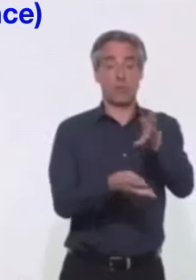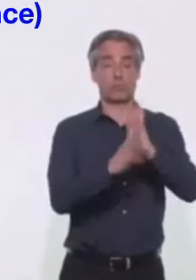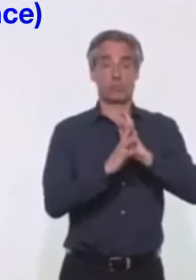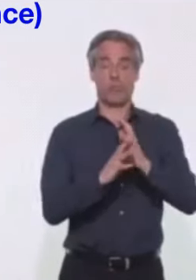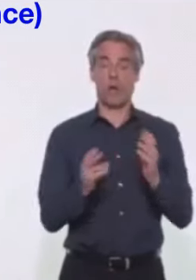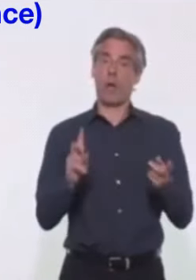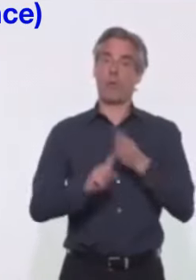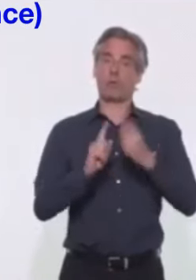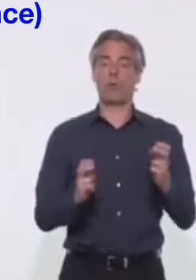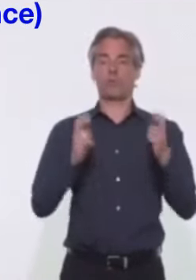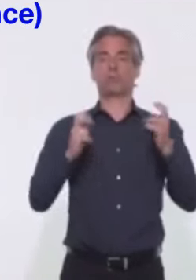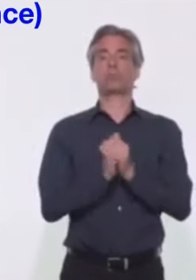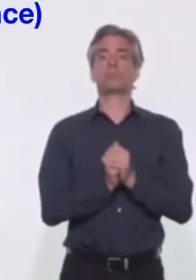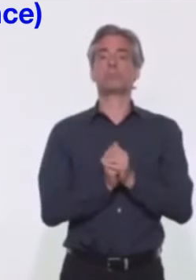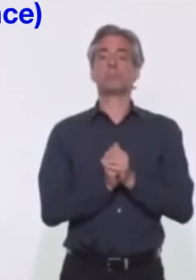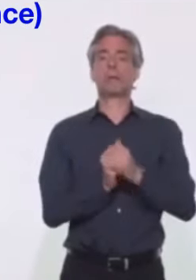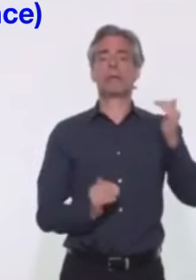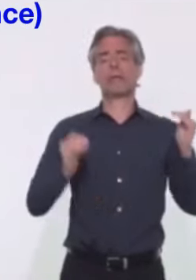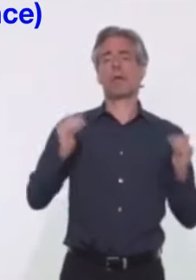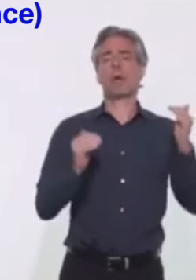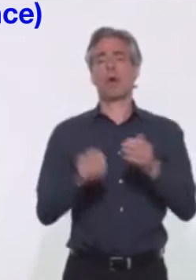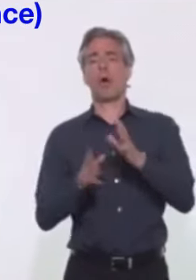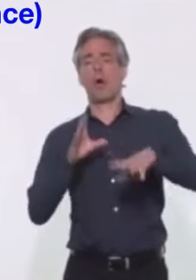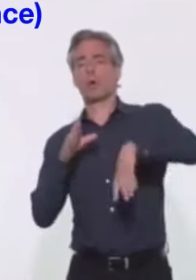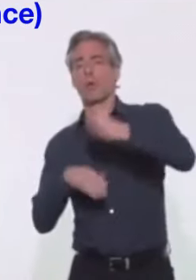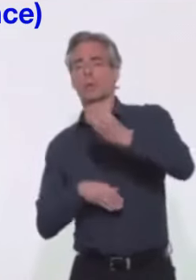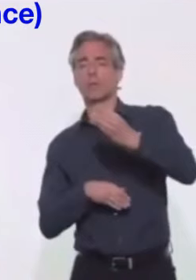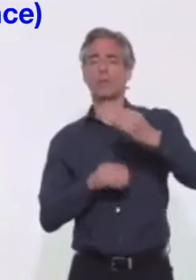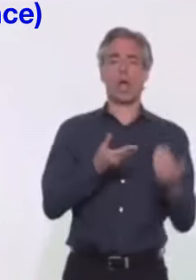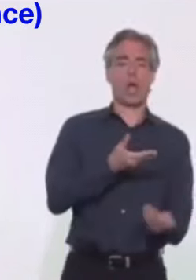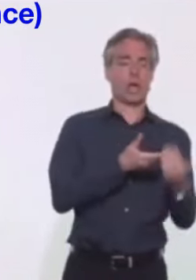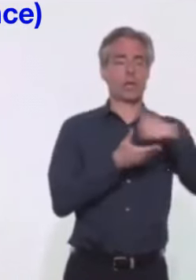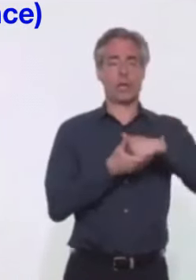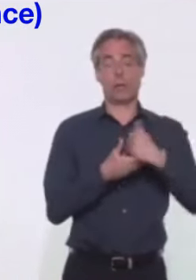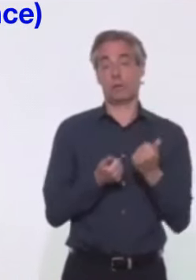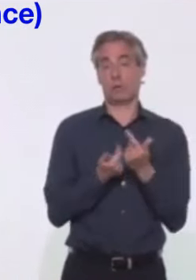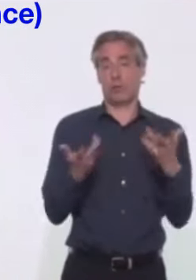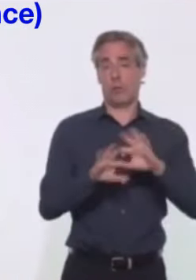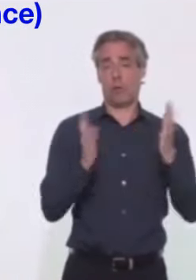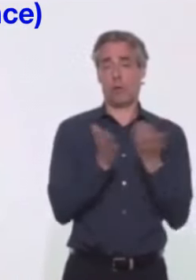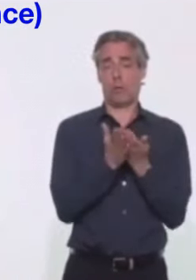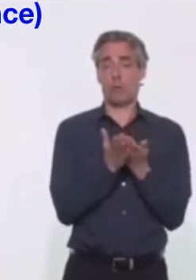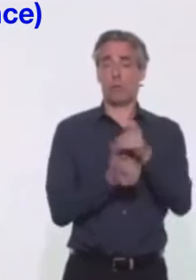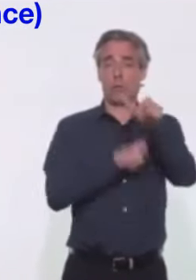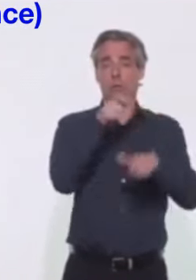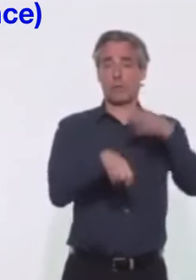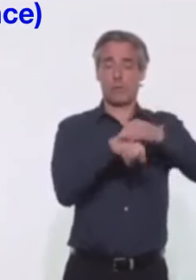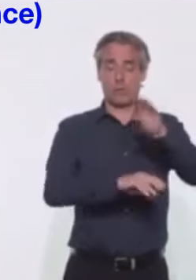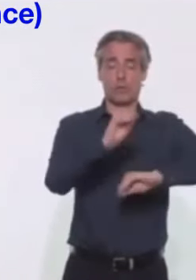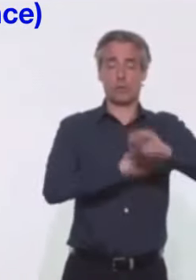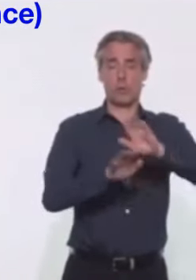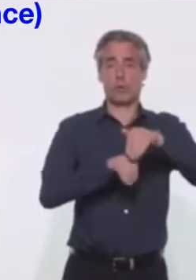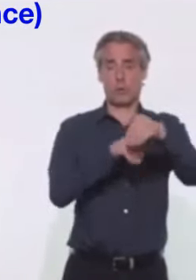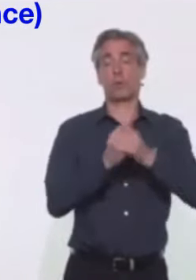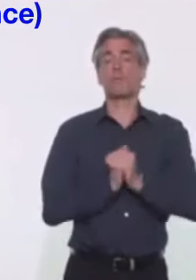important. Le solde, la différence entre les entrées et les sorties, qui représente donc le nombre total de patients à prendre en charge, est pour